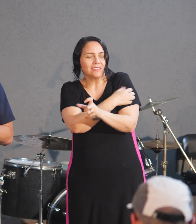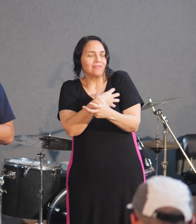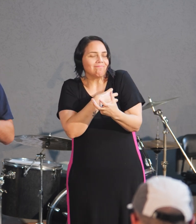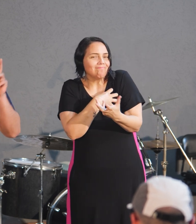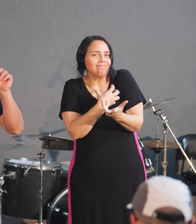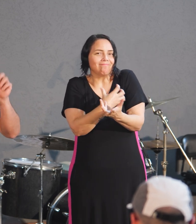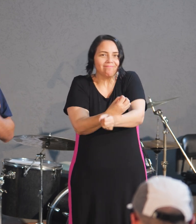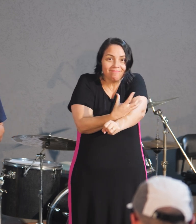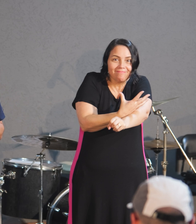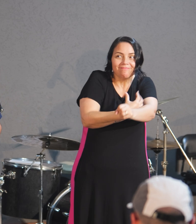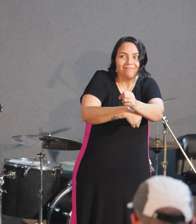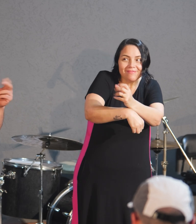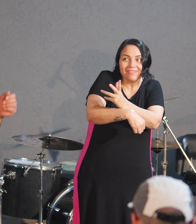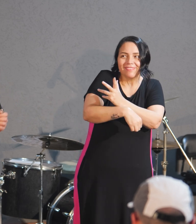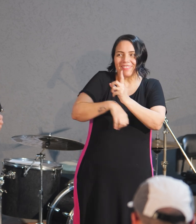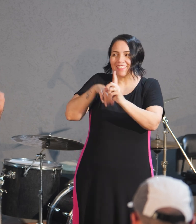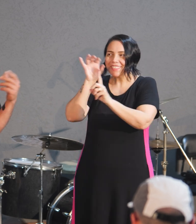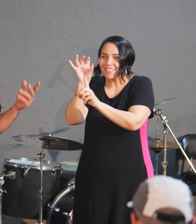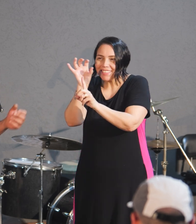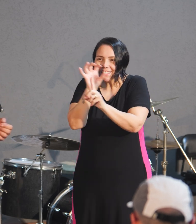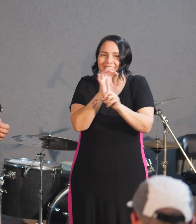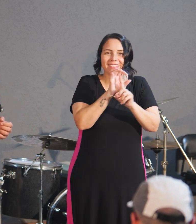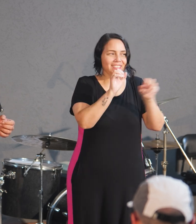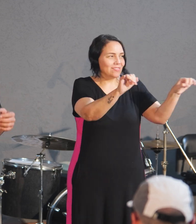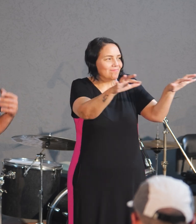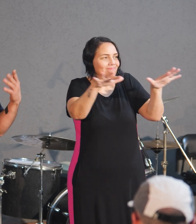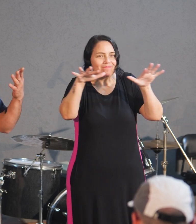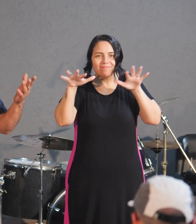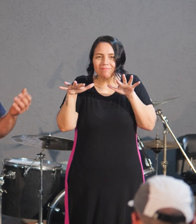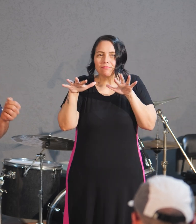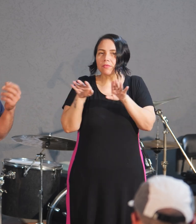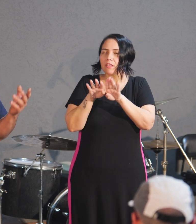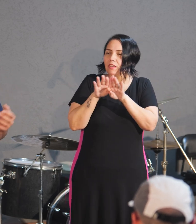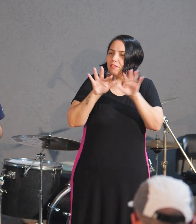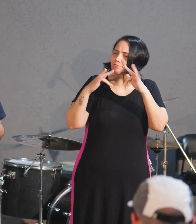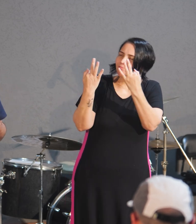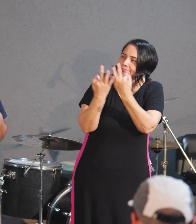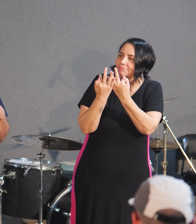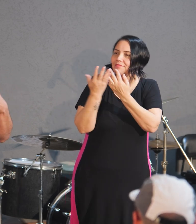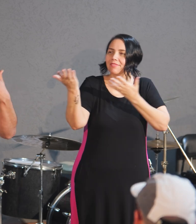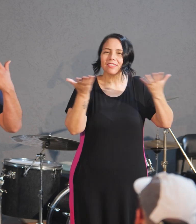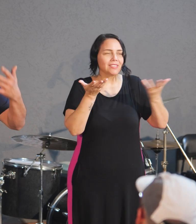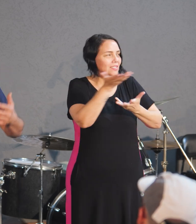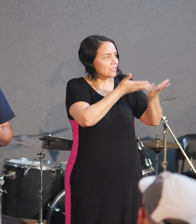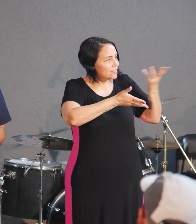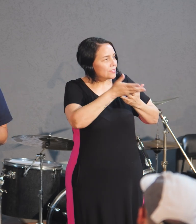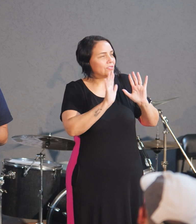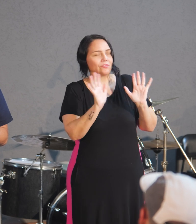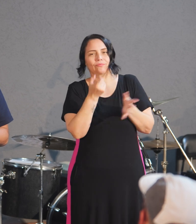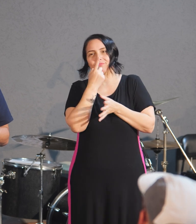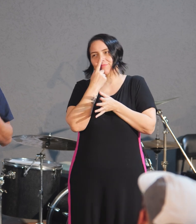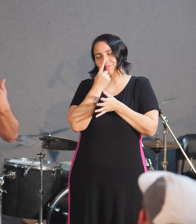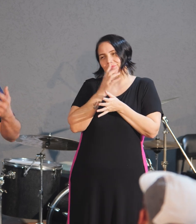essa pressão de tocar ao vivo, né? De ter uma plateia, mas uma plateia familiar, uma plateia que eles já tenham, né? Que